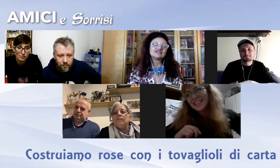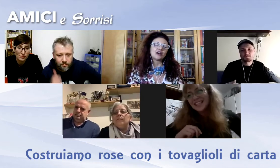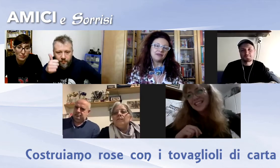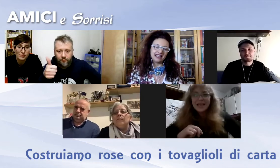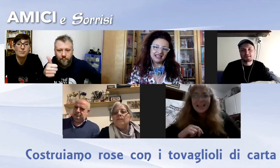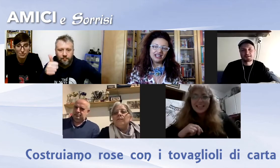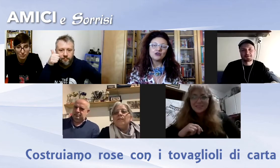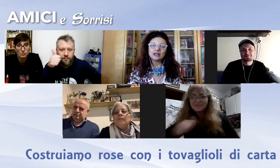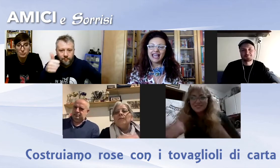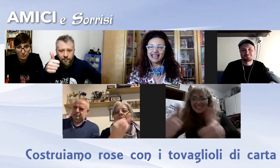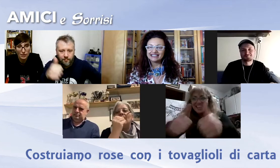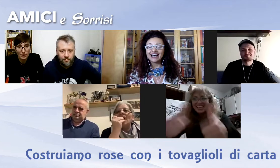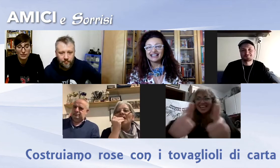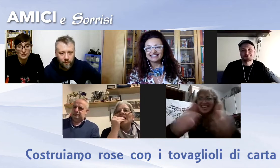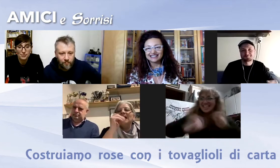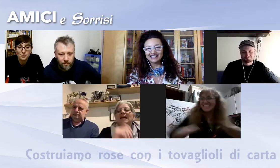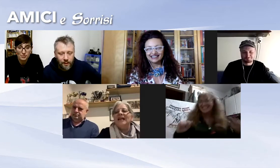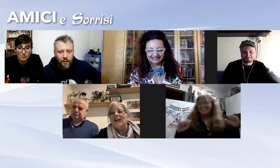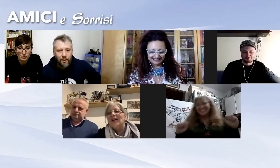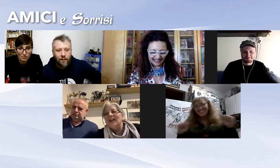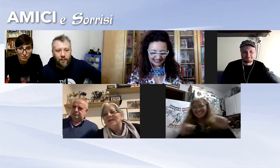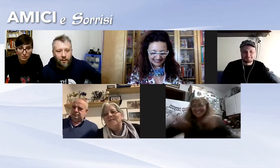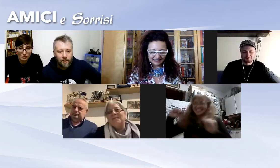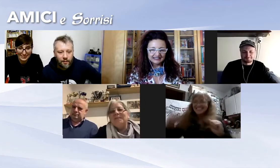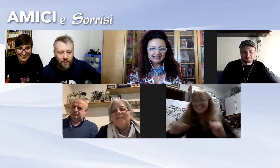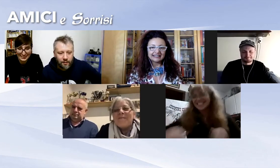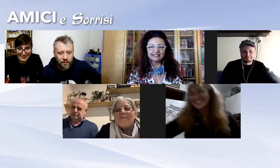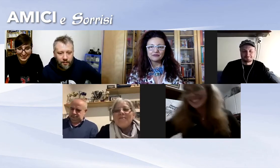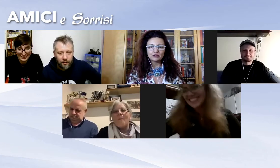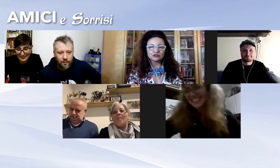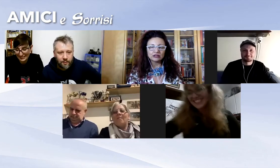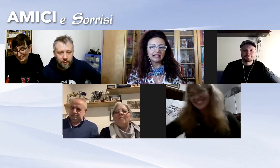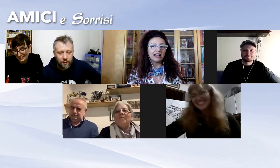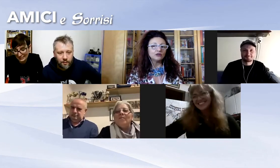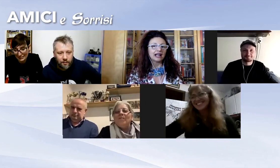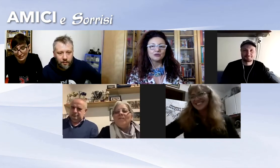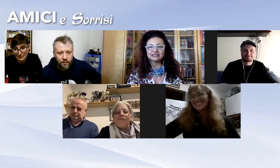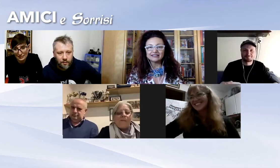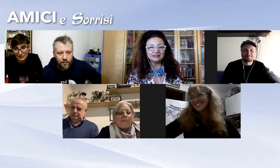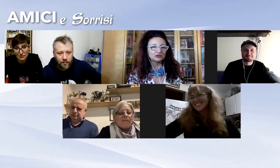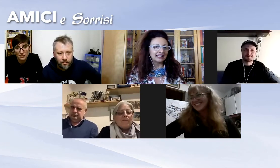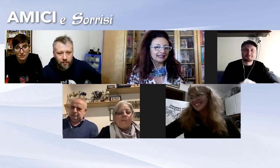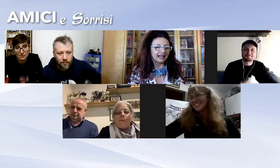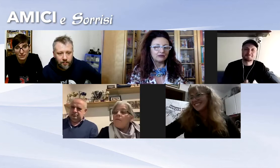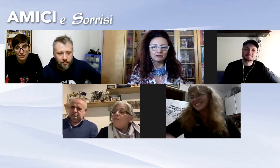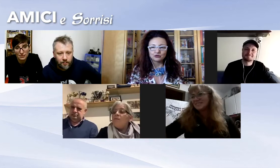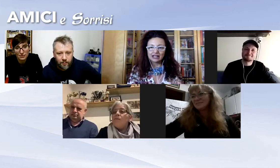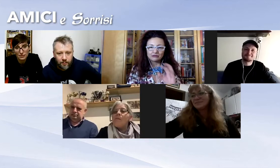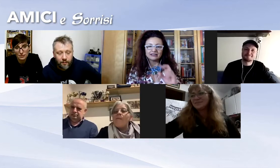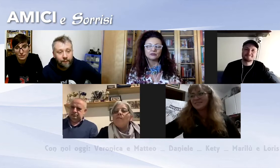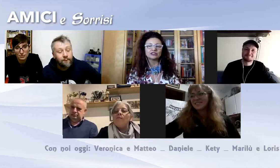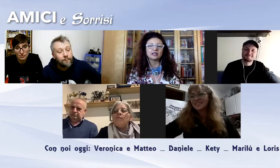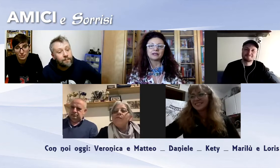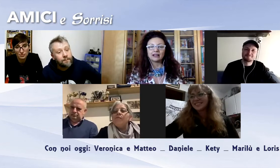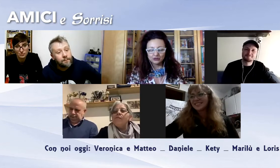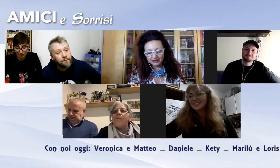cagnolini. Va bene, ok. Grazie, Ketty, grazie. Grazie che ci hai fatto sorridere. Allora, in quest'attimo di larità, volevo tornare